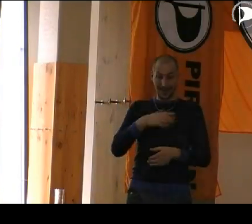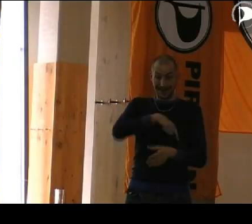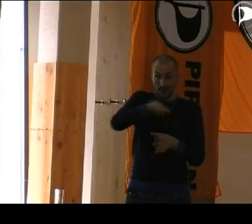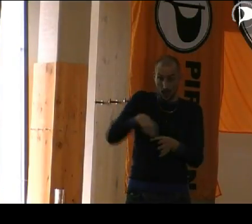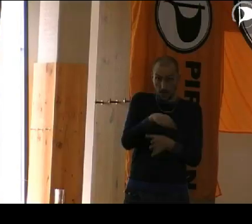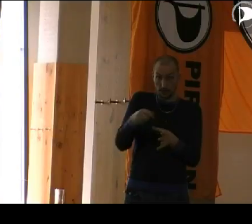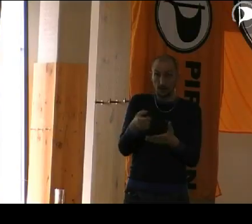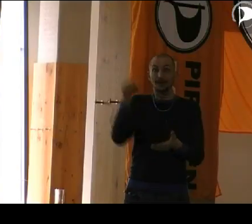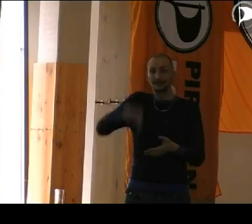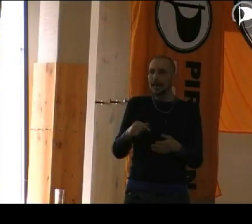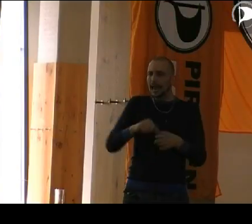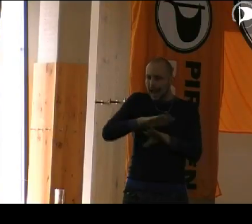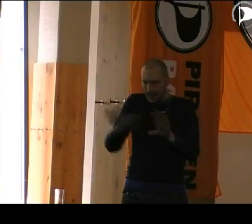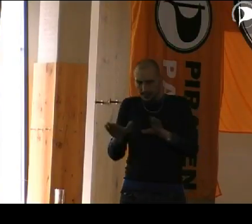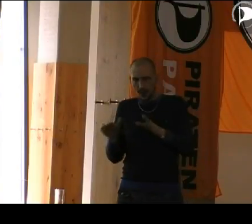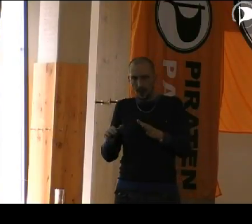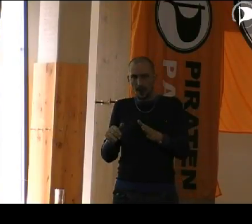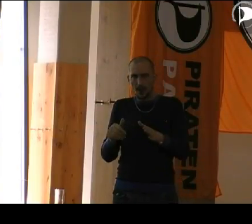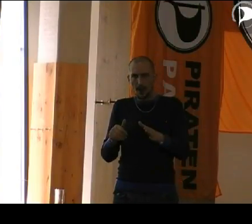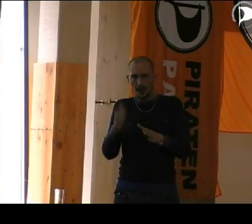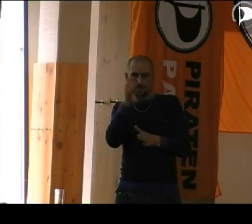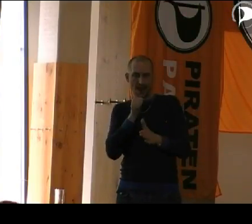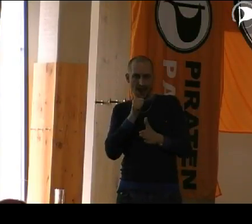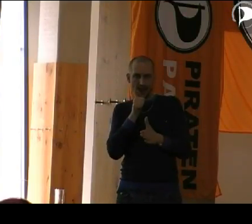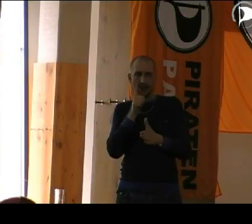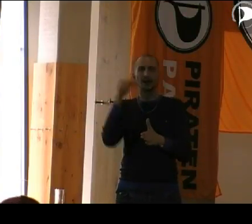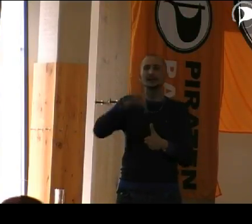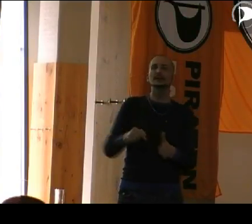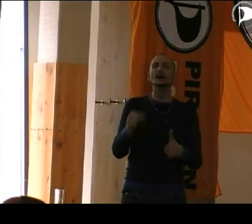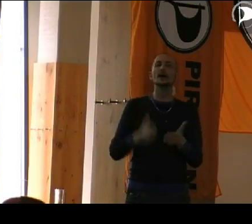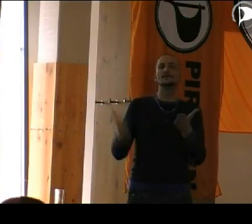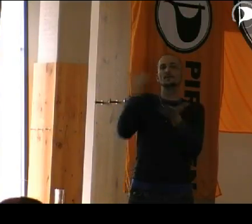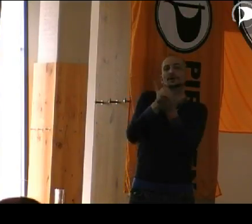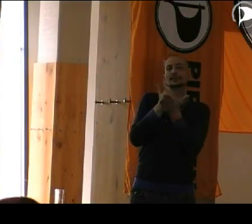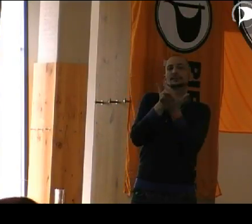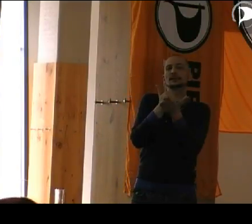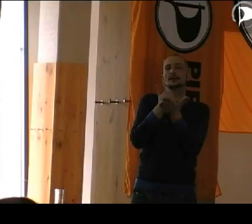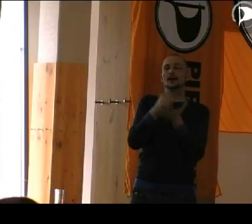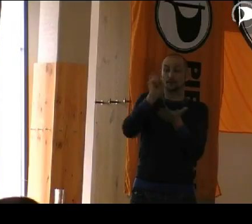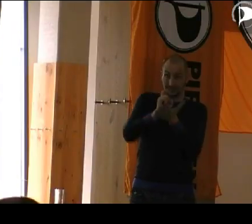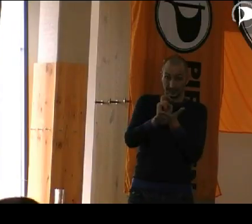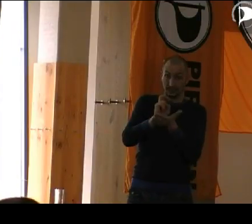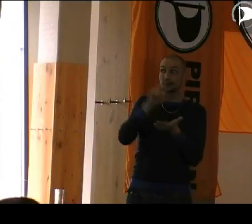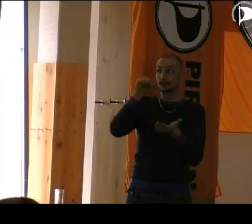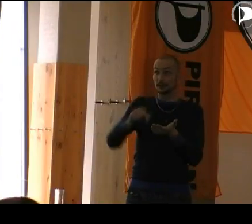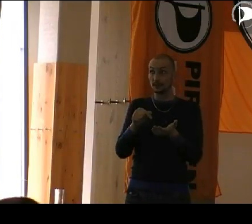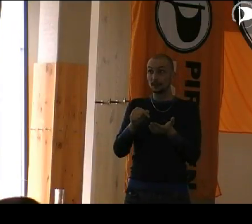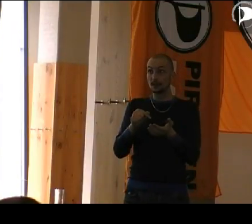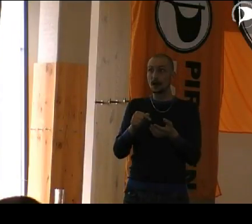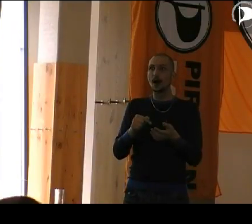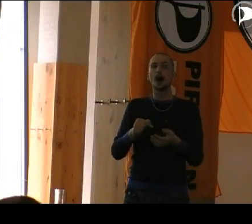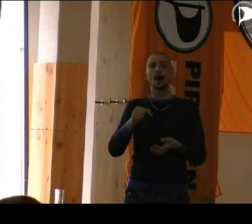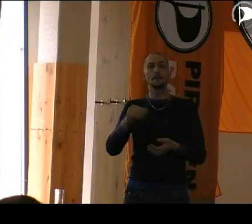seit ende mai 2011 willich vorsitzender des kreisverbandes rastatt baden man hier gehört es zu meinen aufgaben